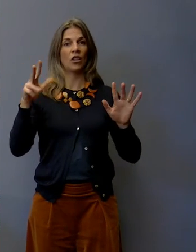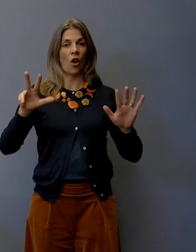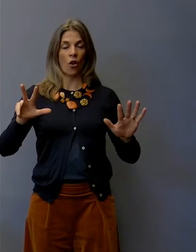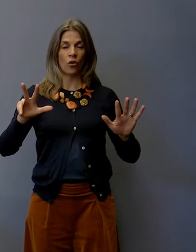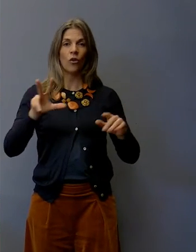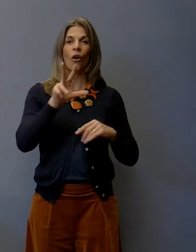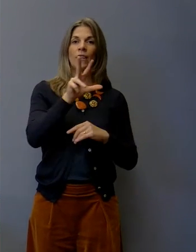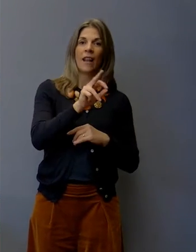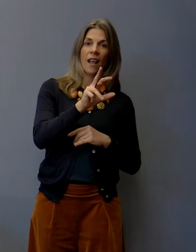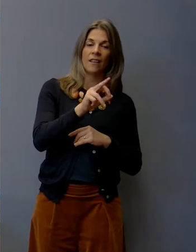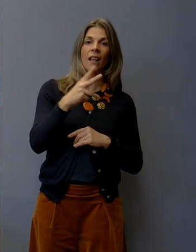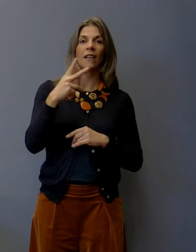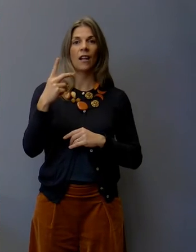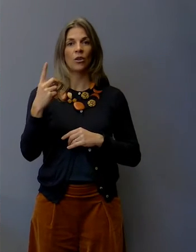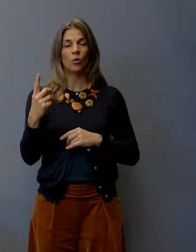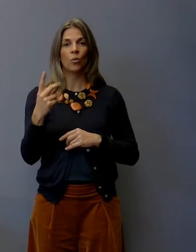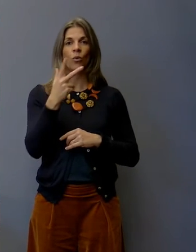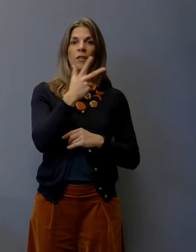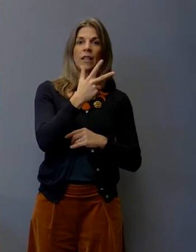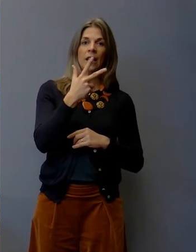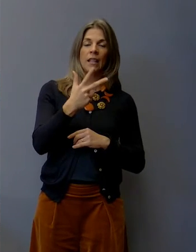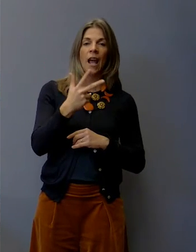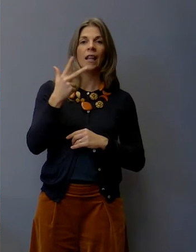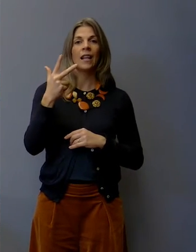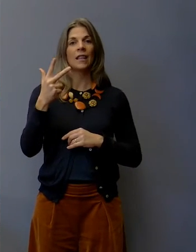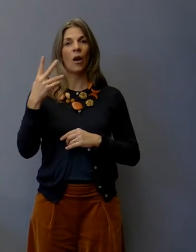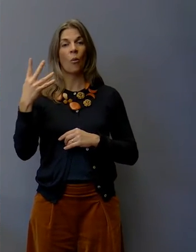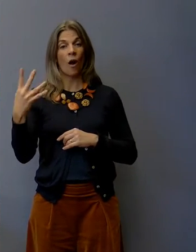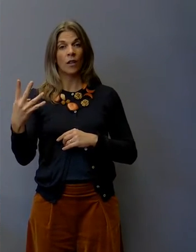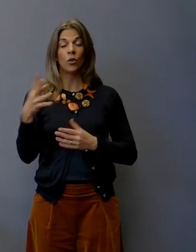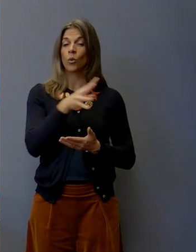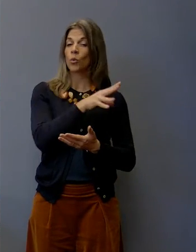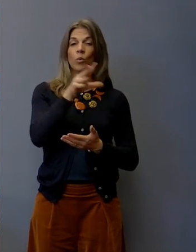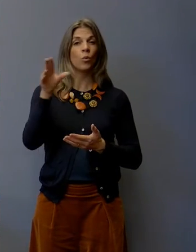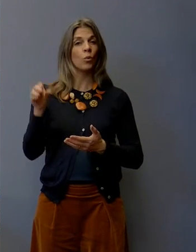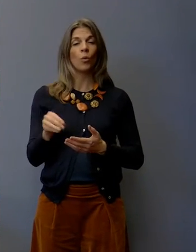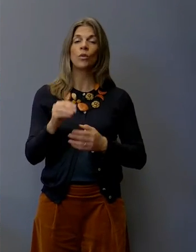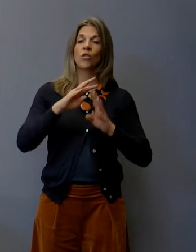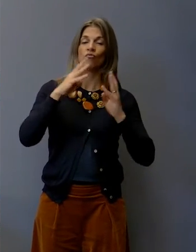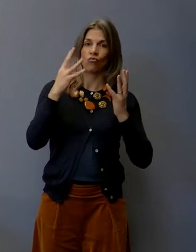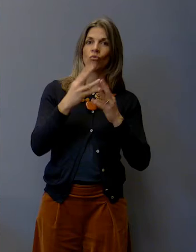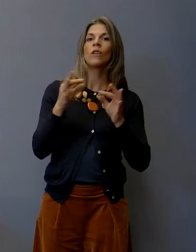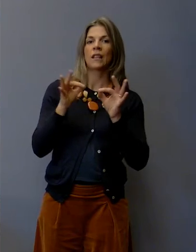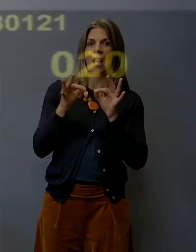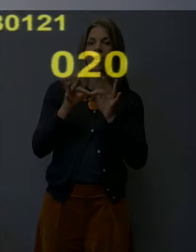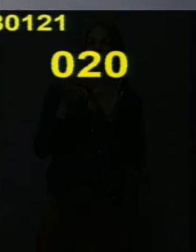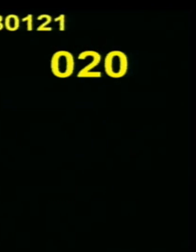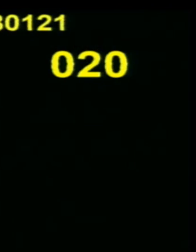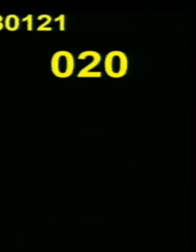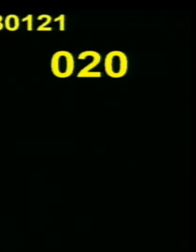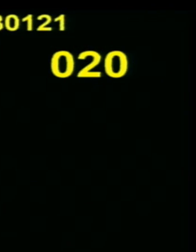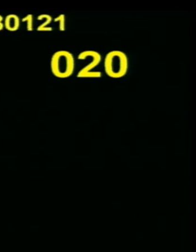e 31 33 e 34 tutti con parere favorevole si